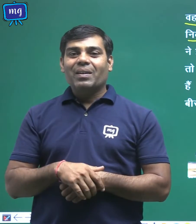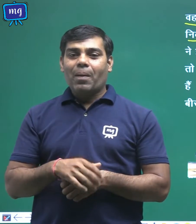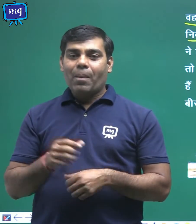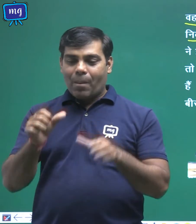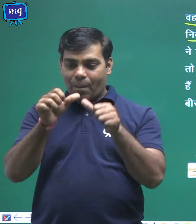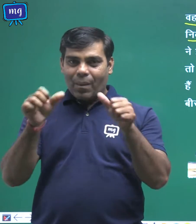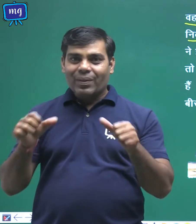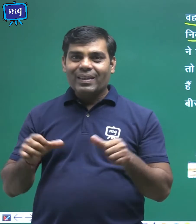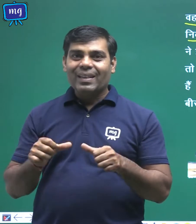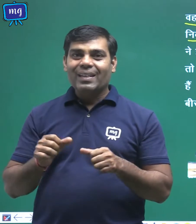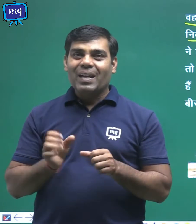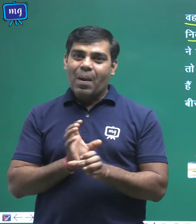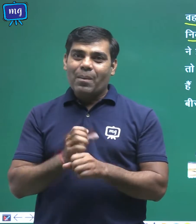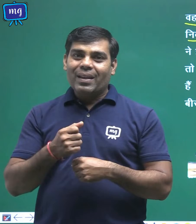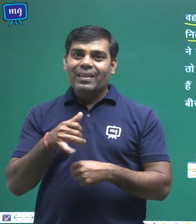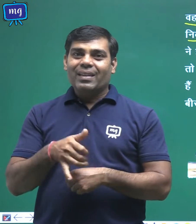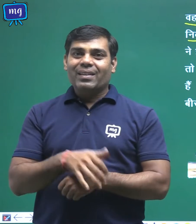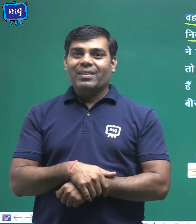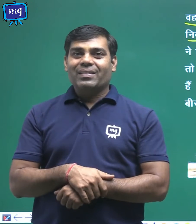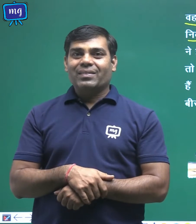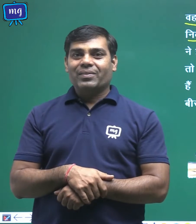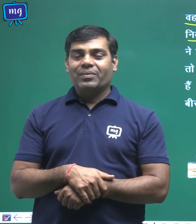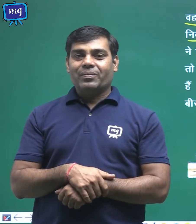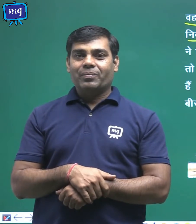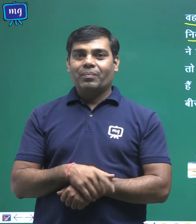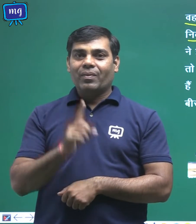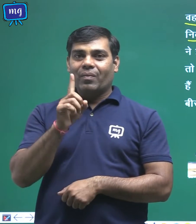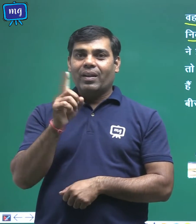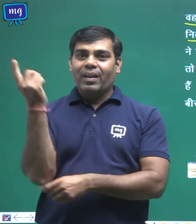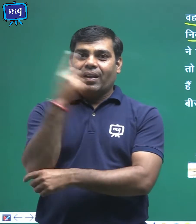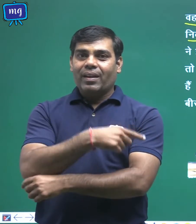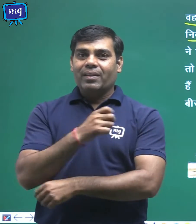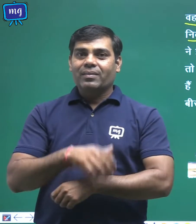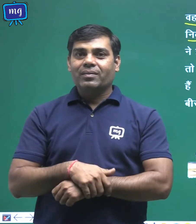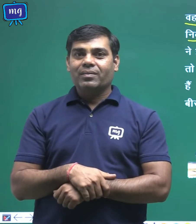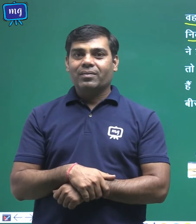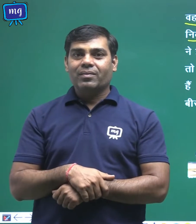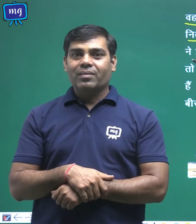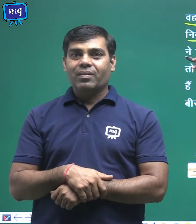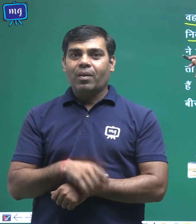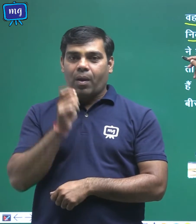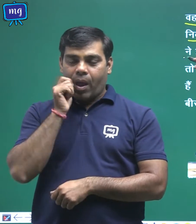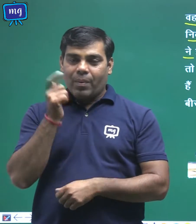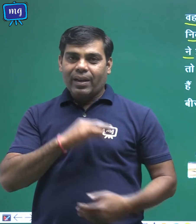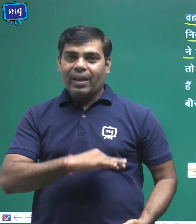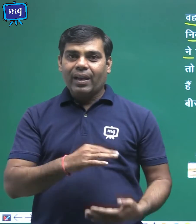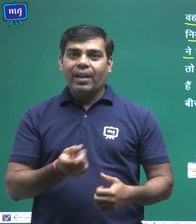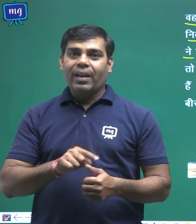मूर्तियाँ बनाते हैं। एक दिन बेटे ने